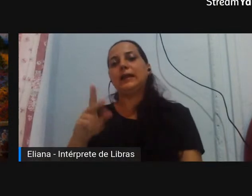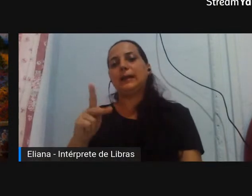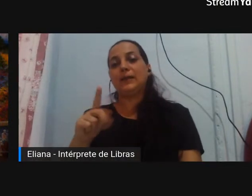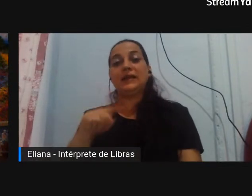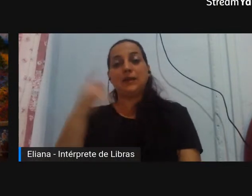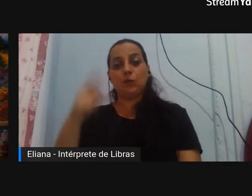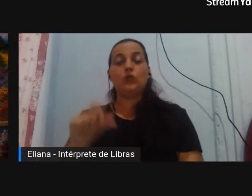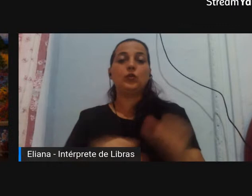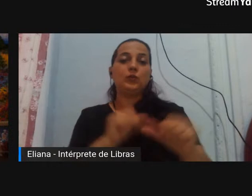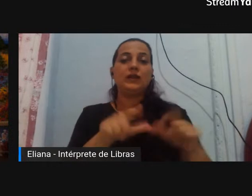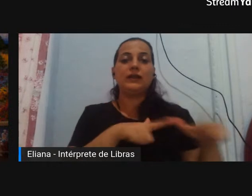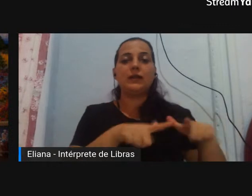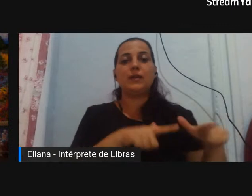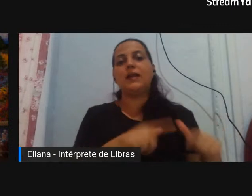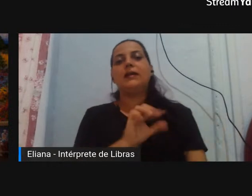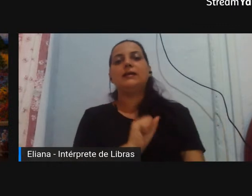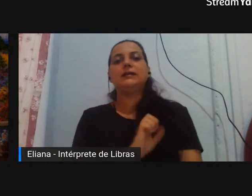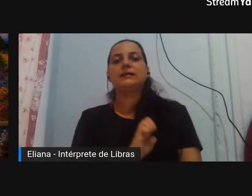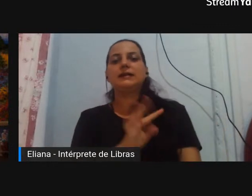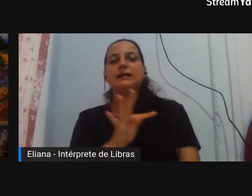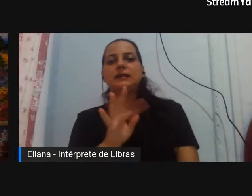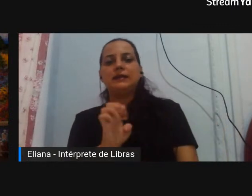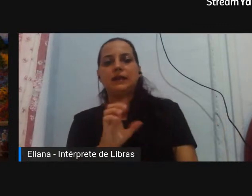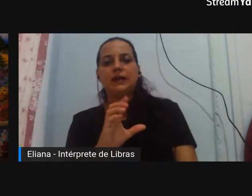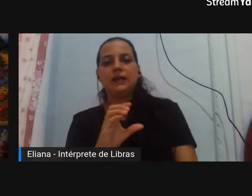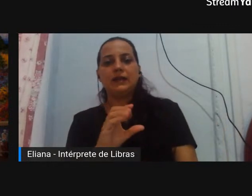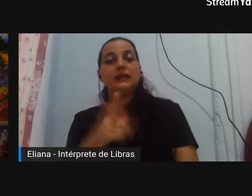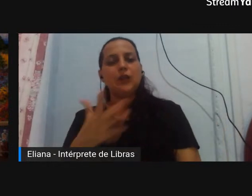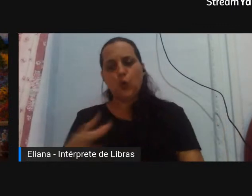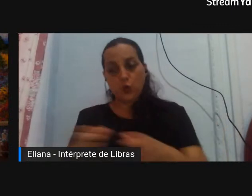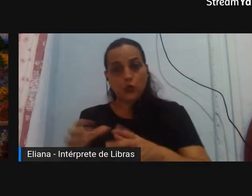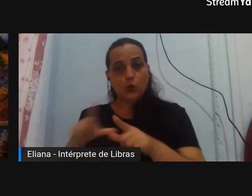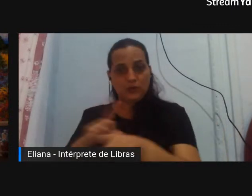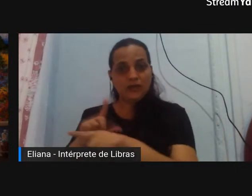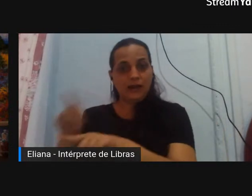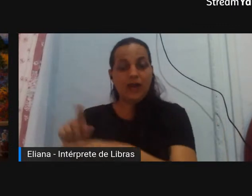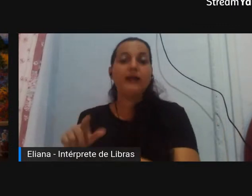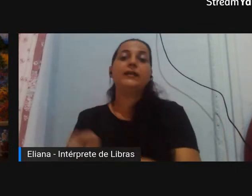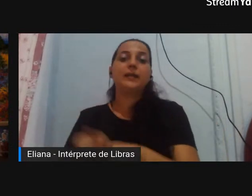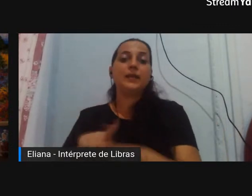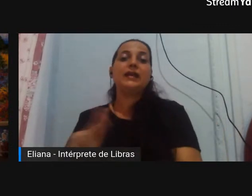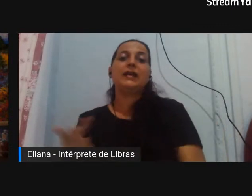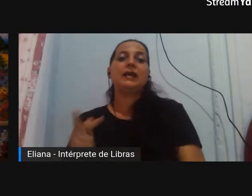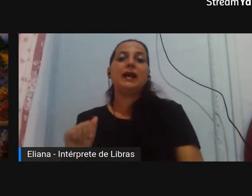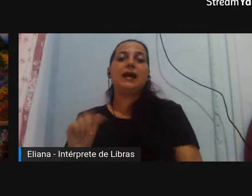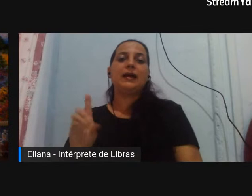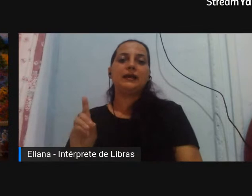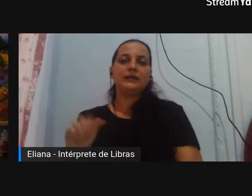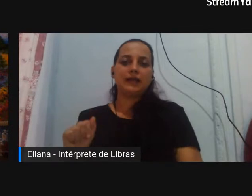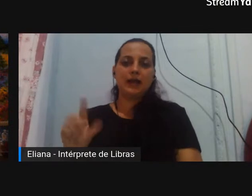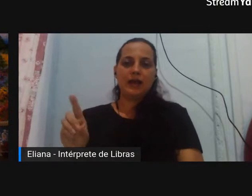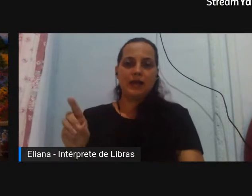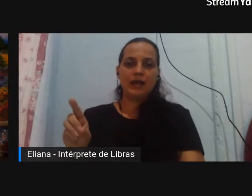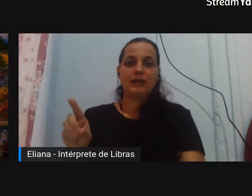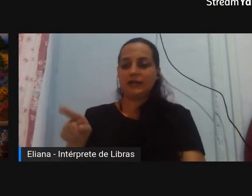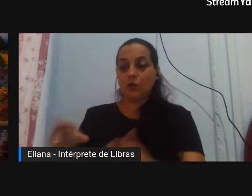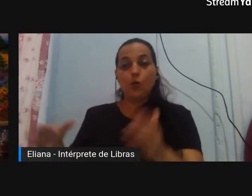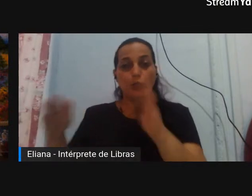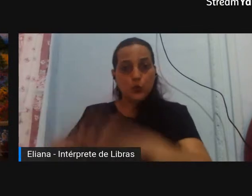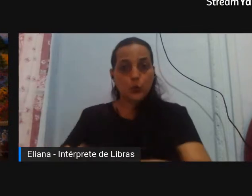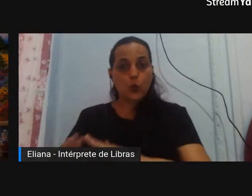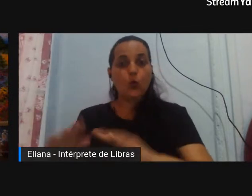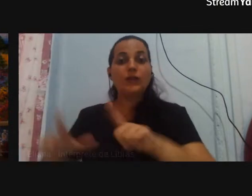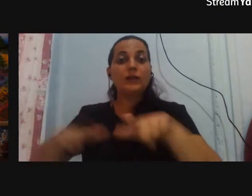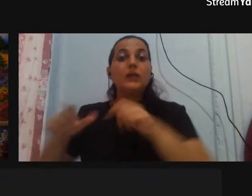Essa equipe que tinha em Fernando Haddad, secretário executivo, ela permaneceu no MEC até o